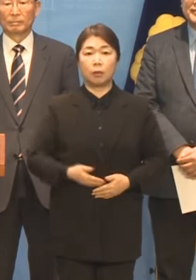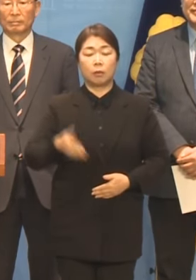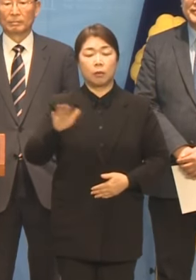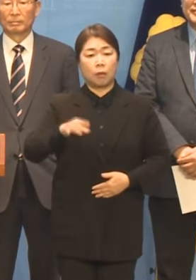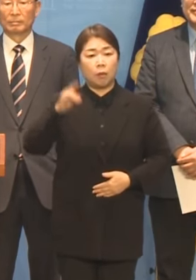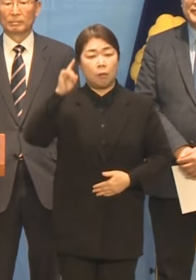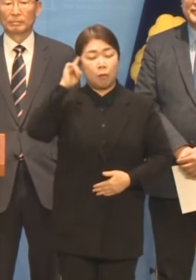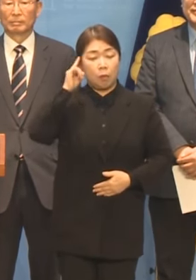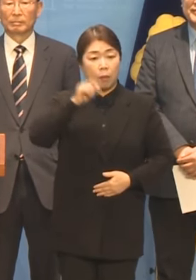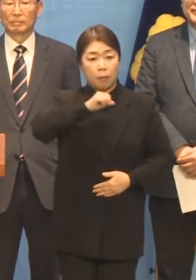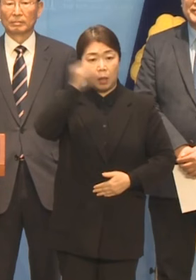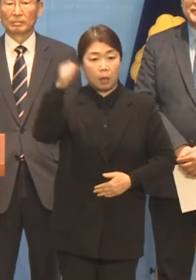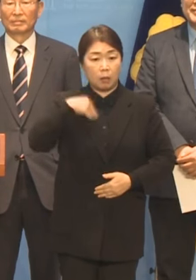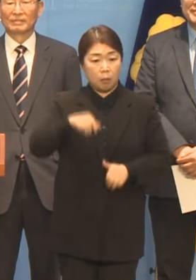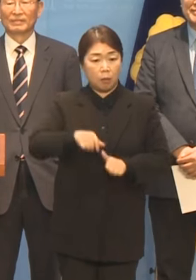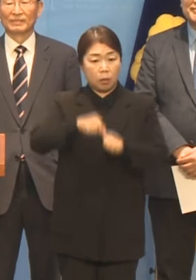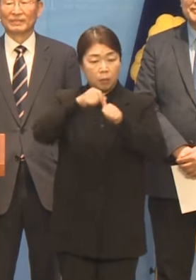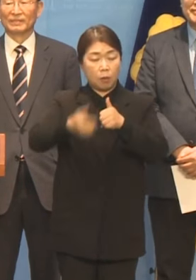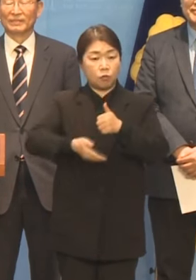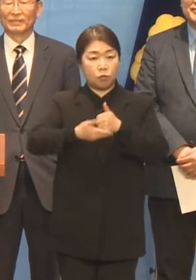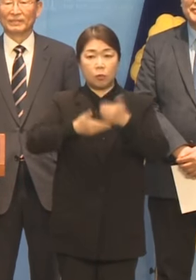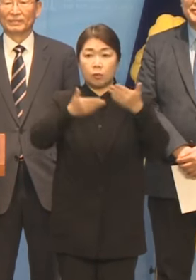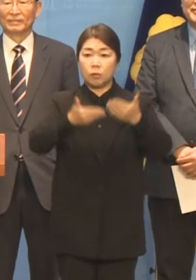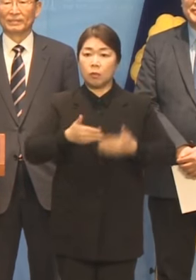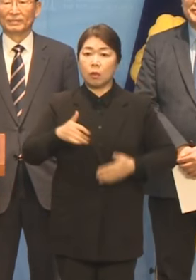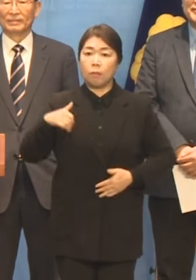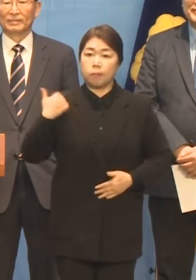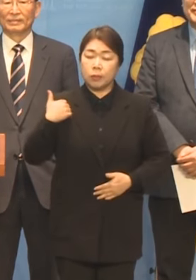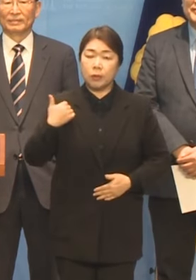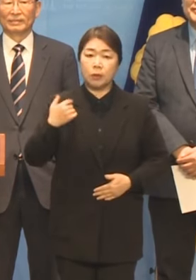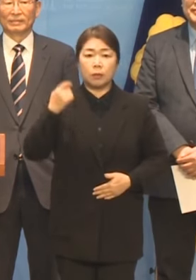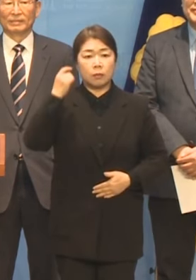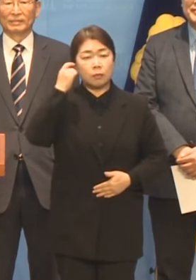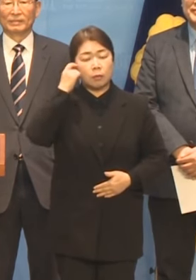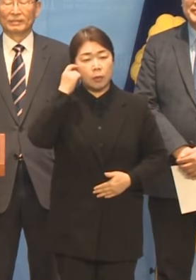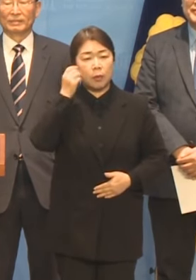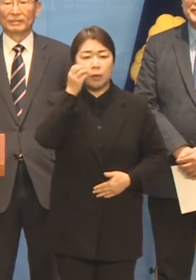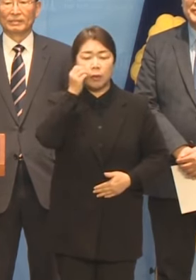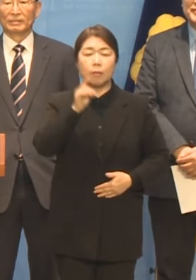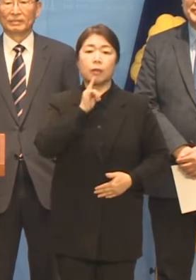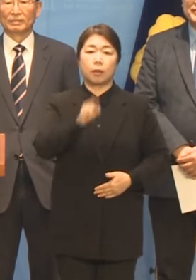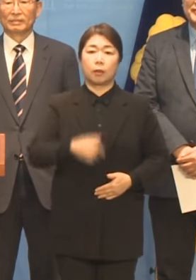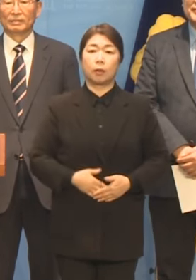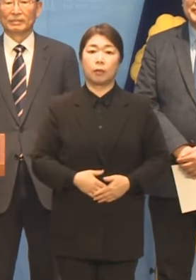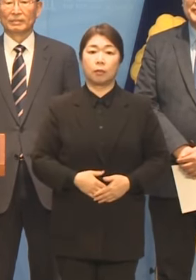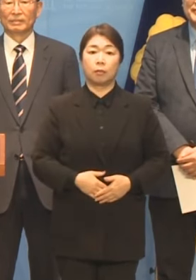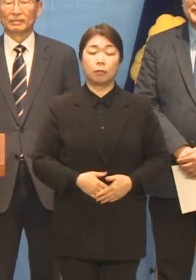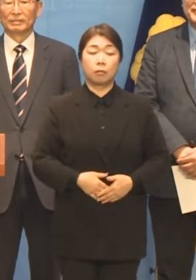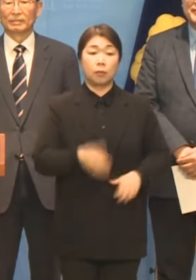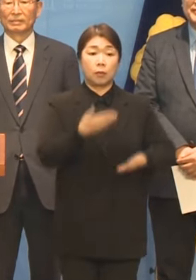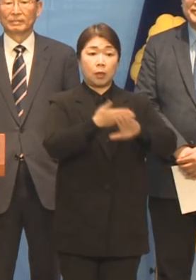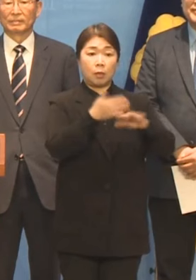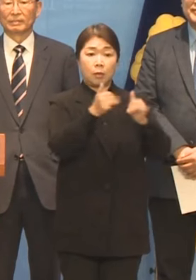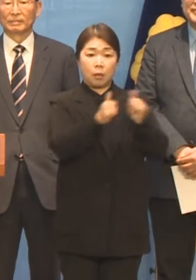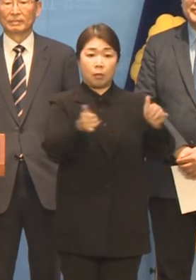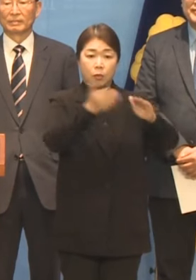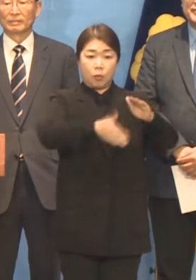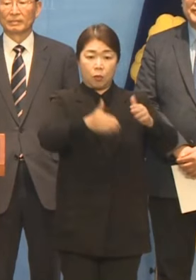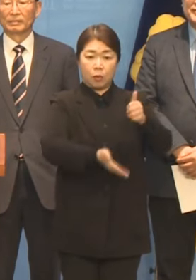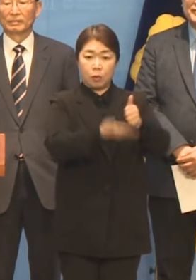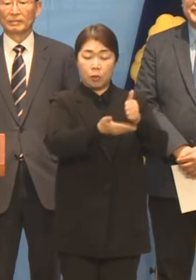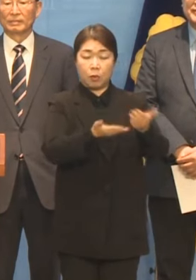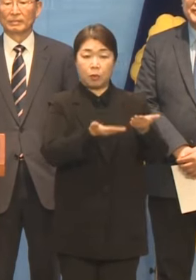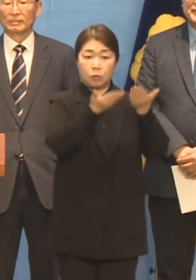됐는지 이유를 잘 알 수 없을 정도로 다른 사람들 기준을 보면은 좀 납득할 수 없는 이유로 된 것 같습니다